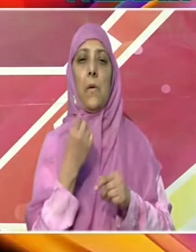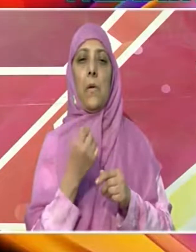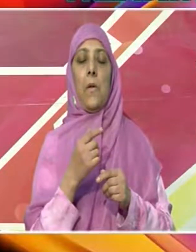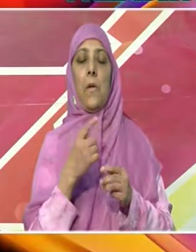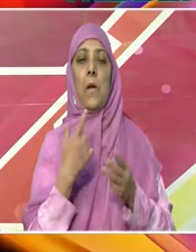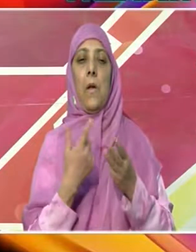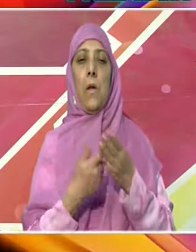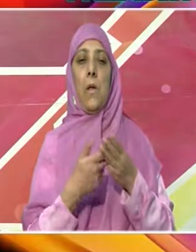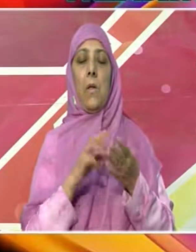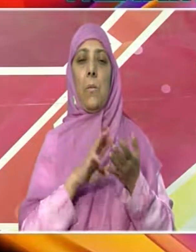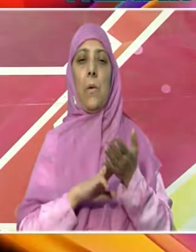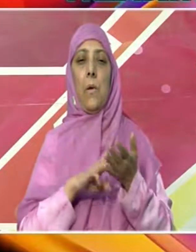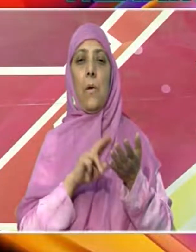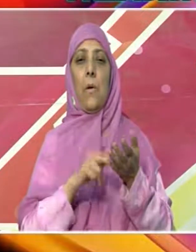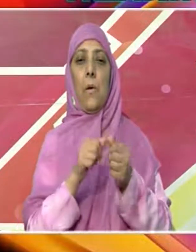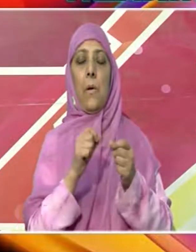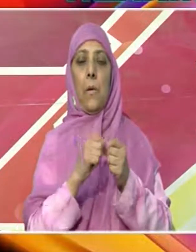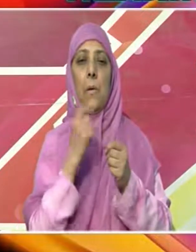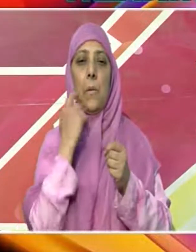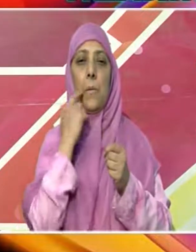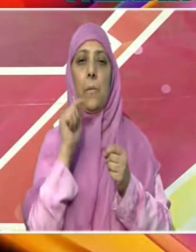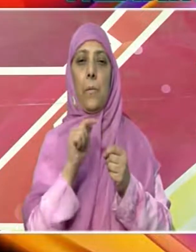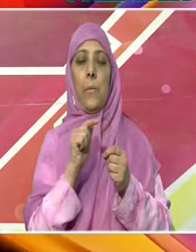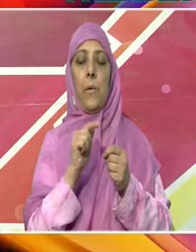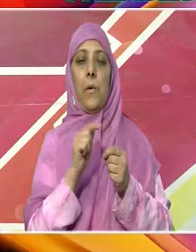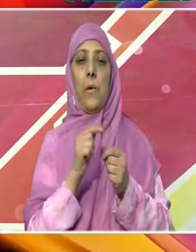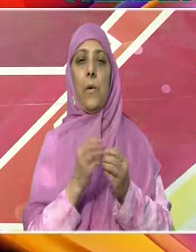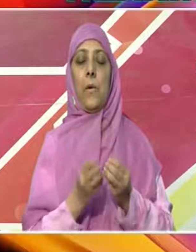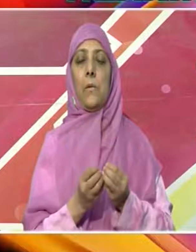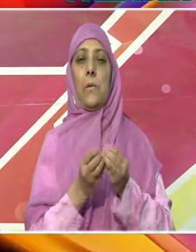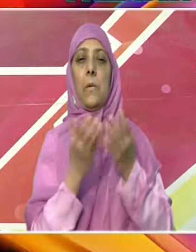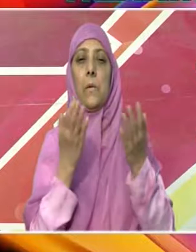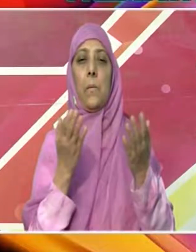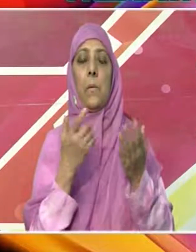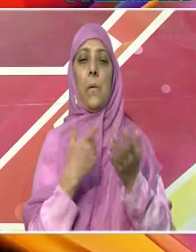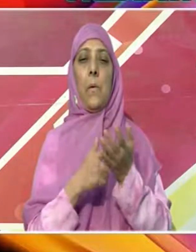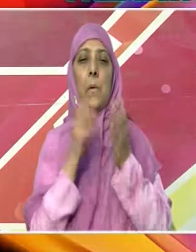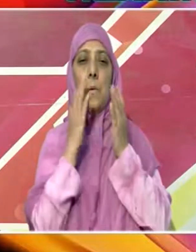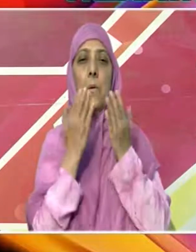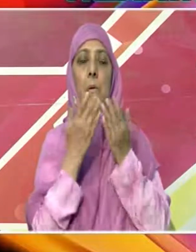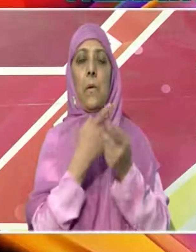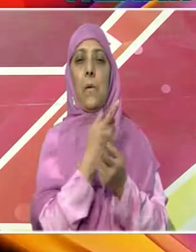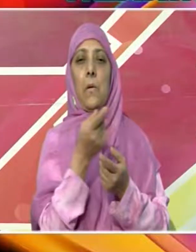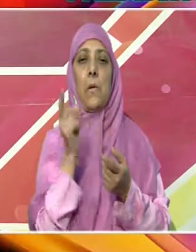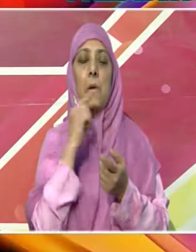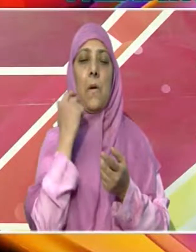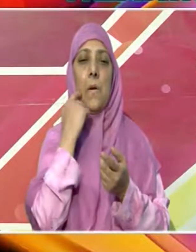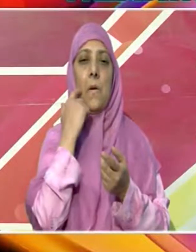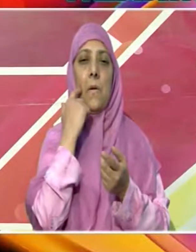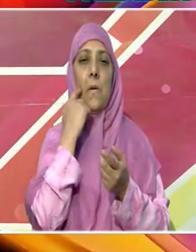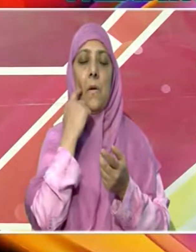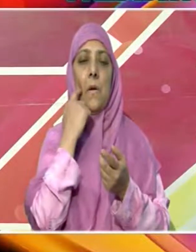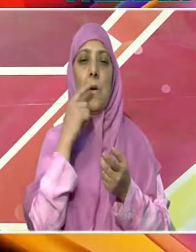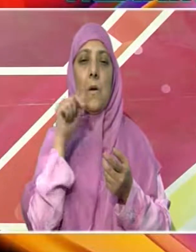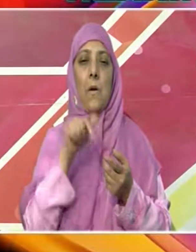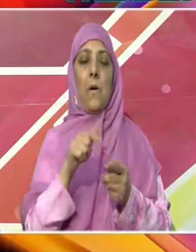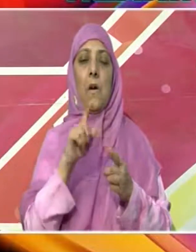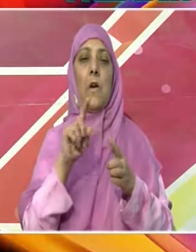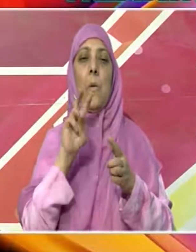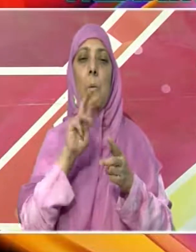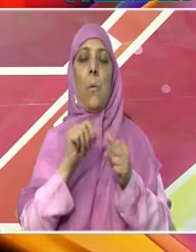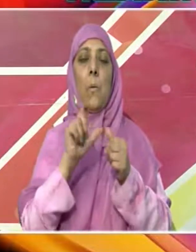ईद मिलाद उन नबी सल्लल्लाहु अलैहि वसल्लम की तकरीर शाहिद मुल्क के हसन के साथ-साथ